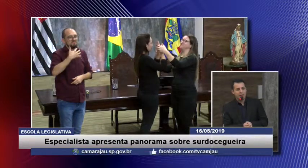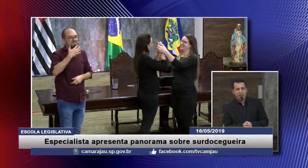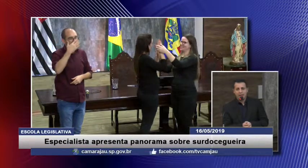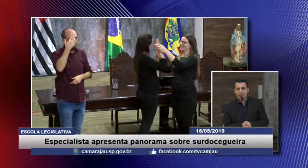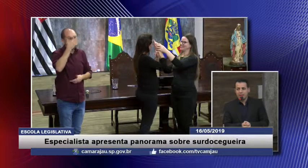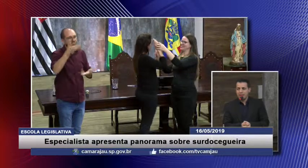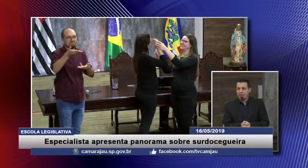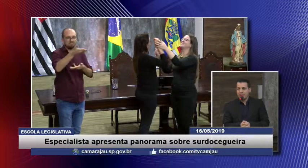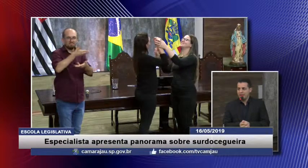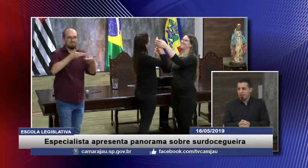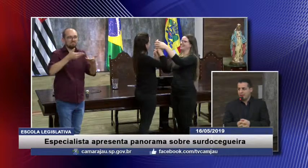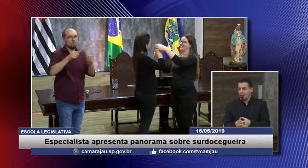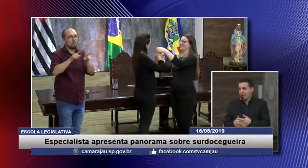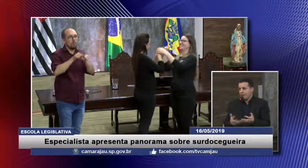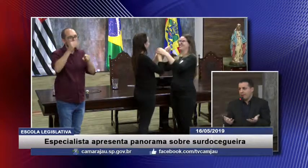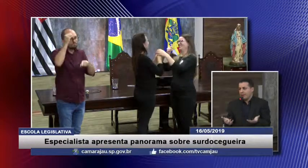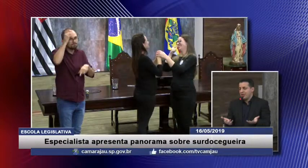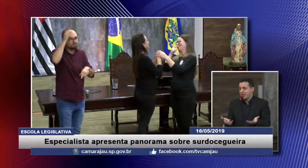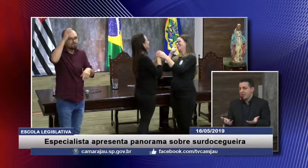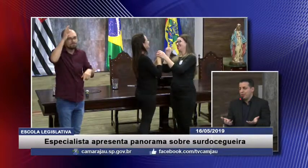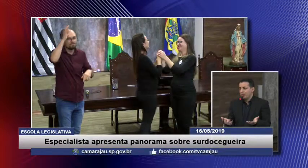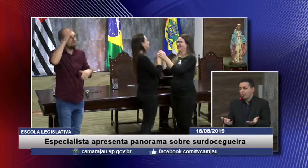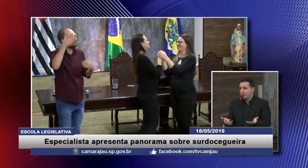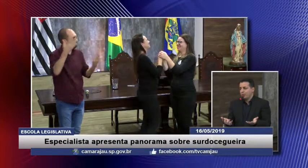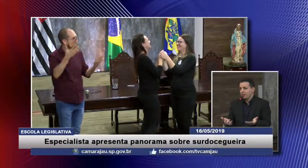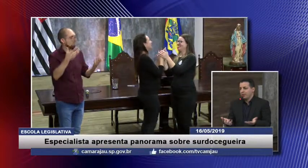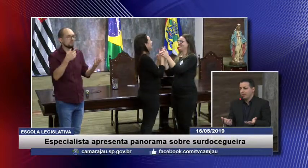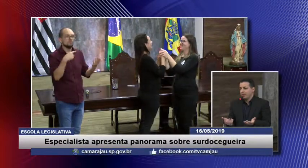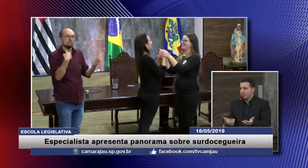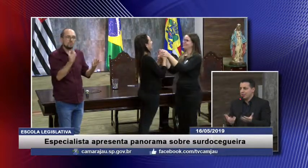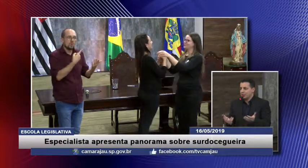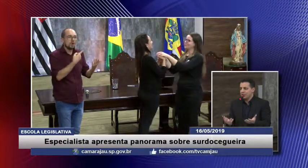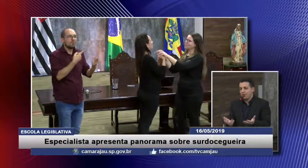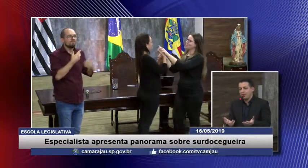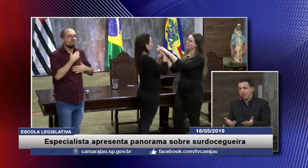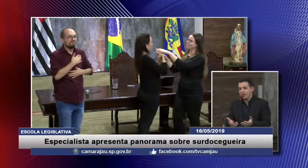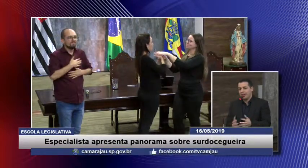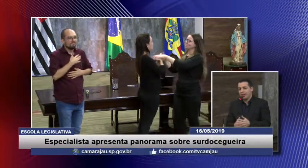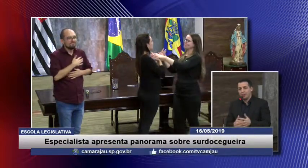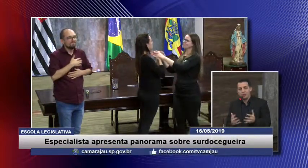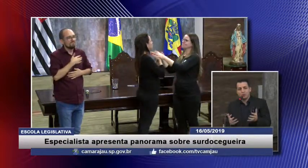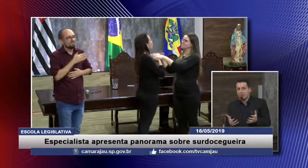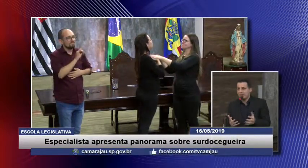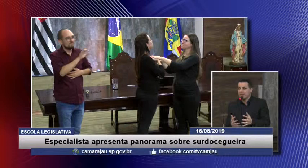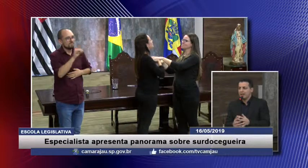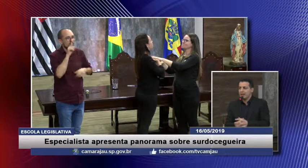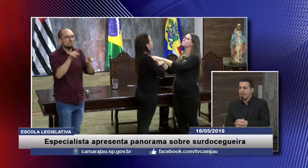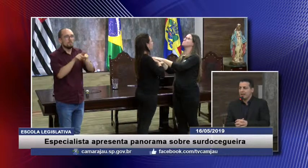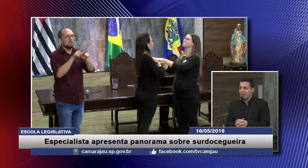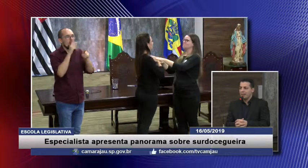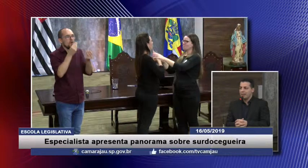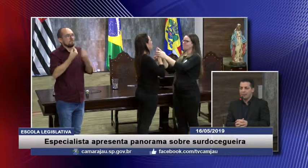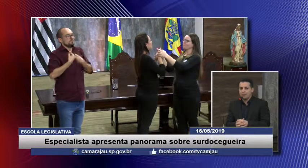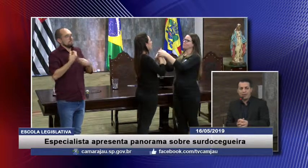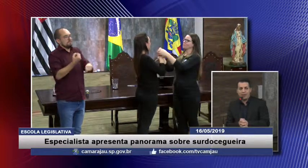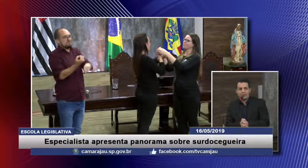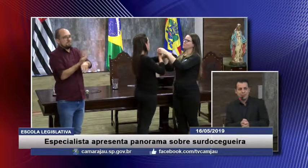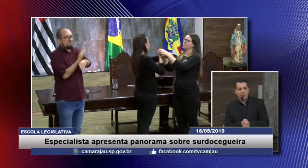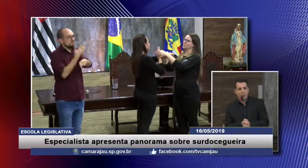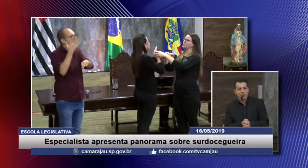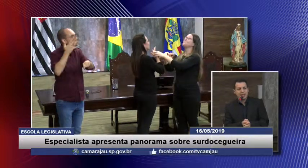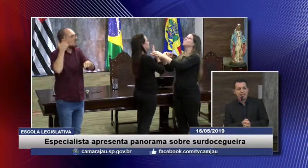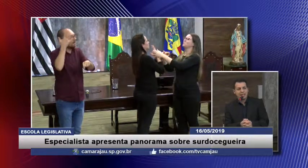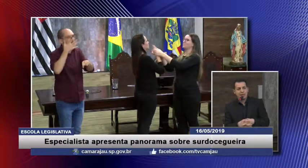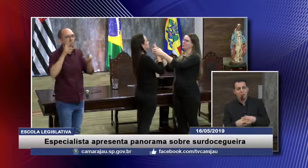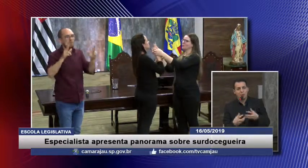sabedoria, e para a gente é muito satisfatório, emocionante até poder ter uma palestra